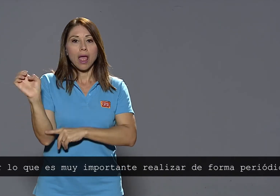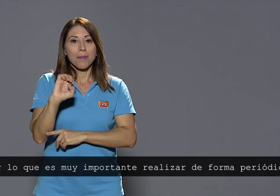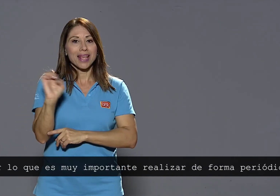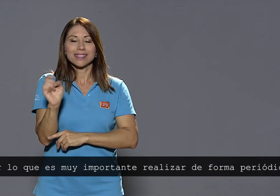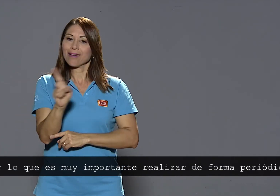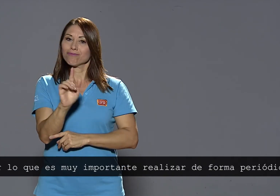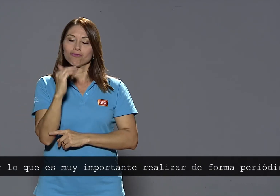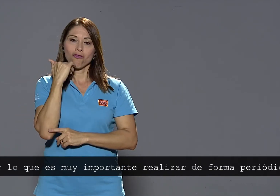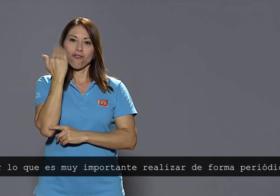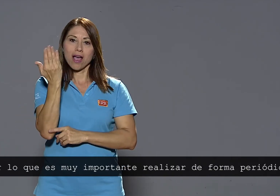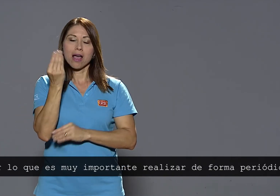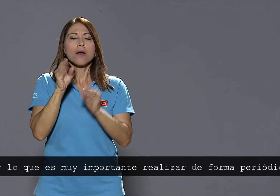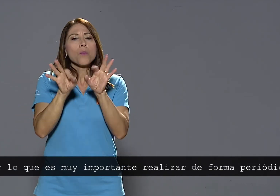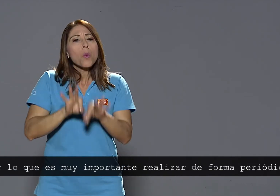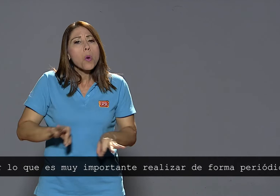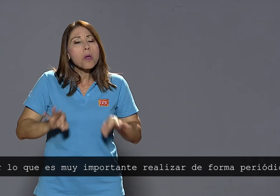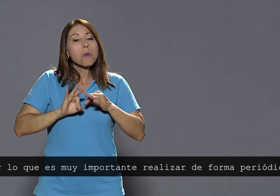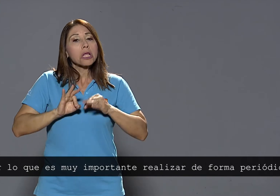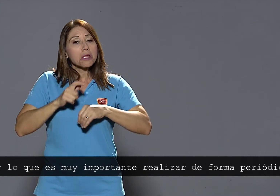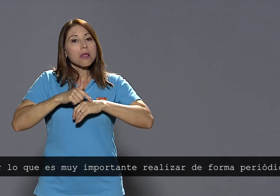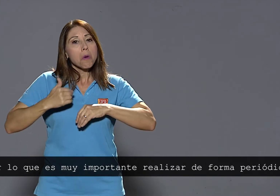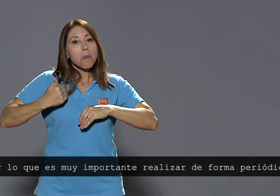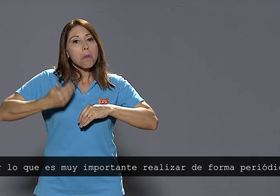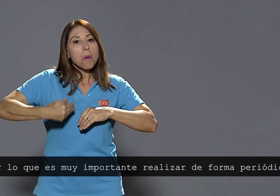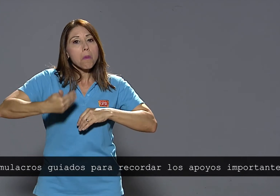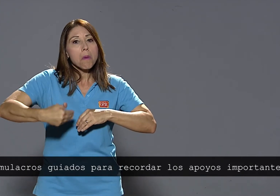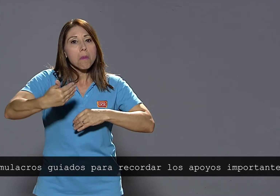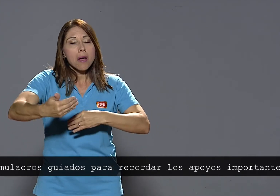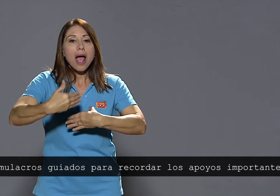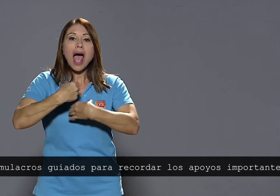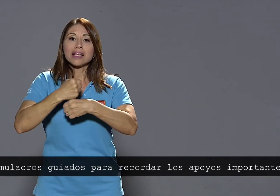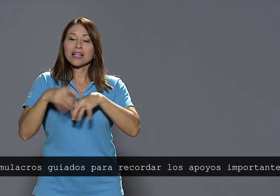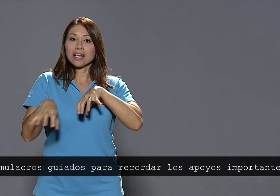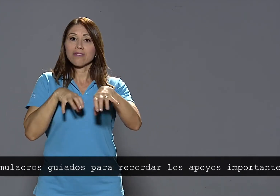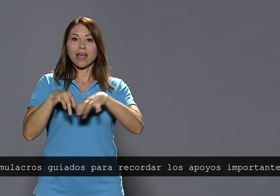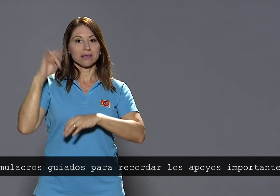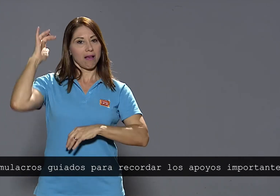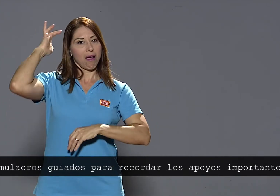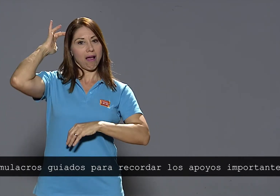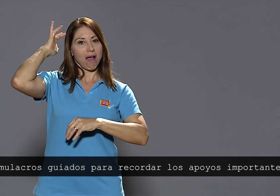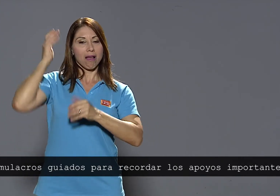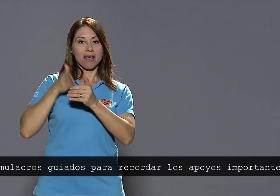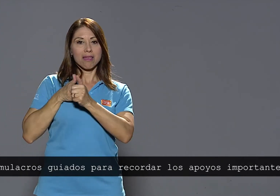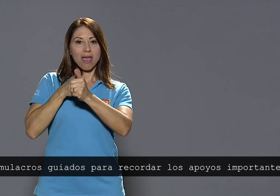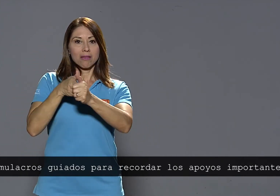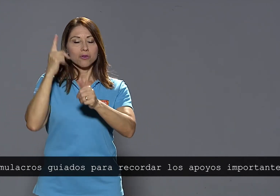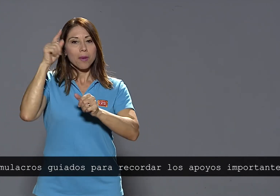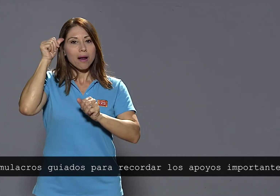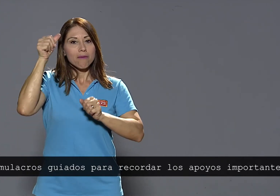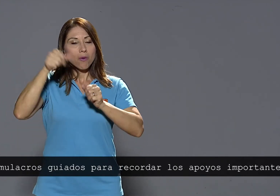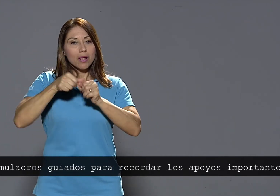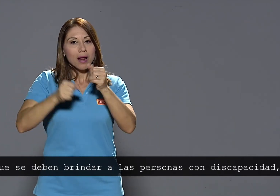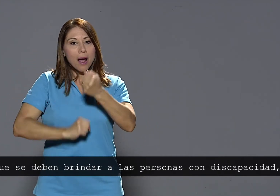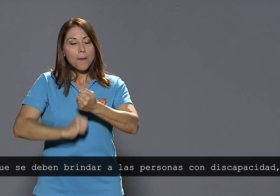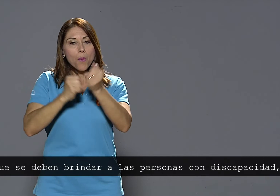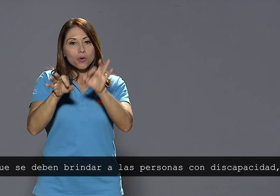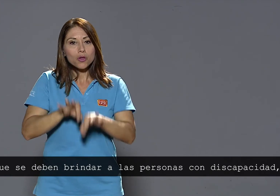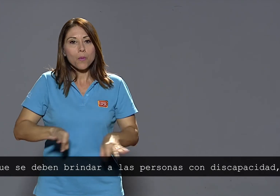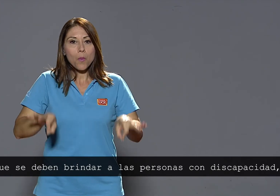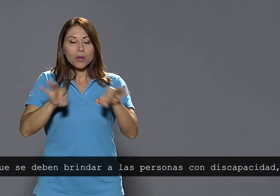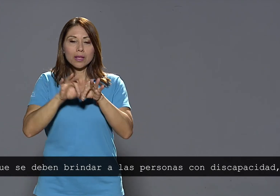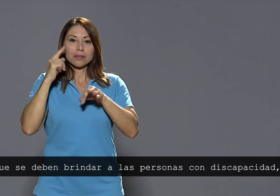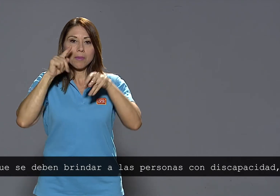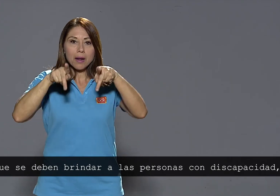por lo que es muy importante realizar de forma periódica simulacros guiados para recordar los apoyos importantes que se